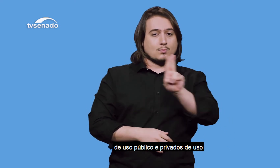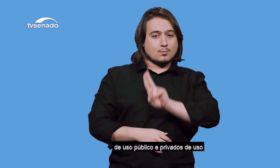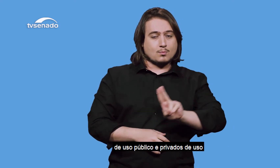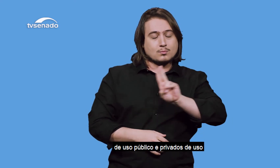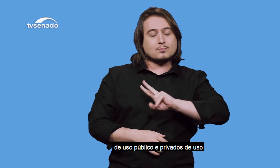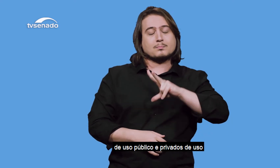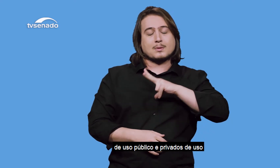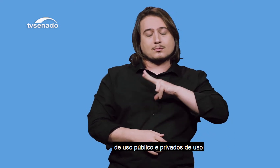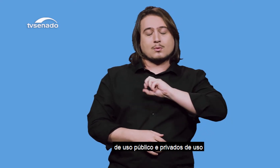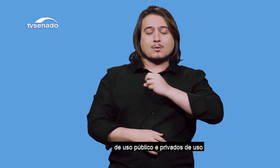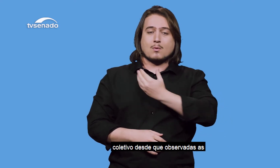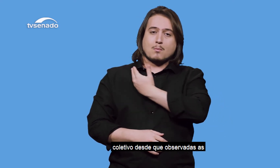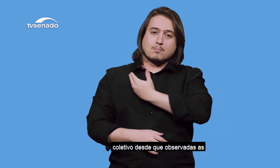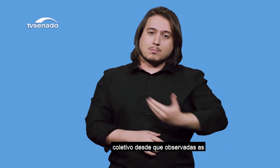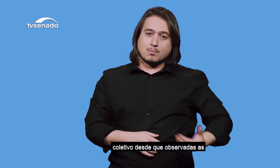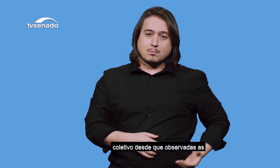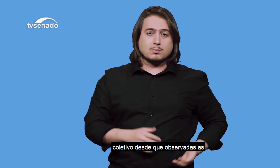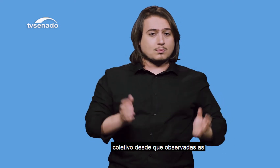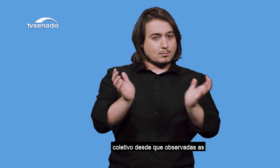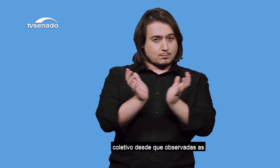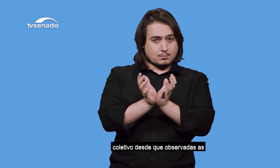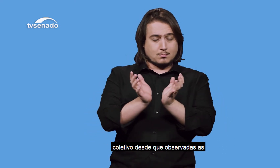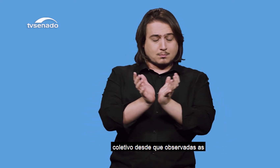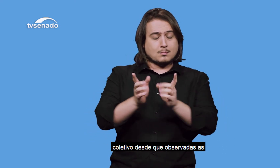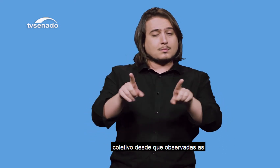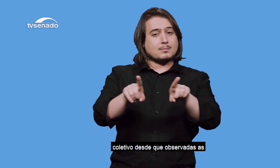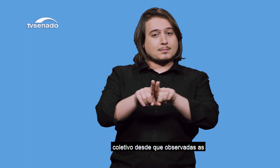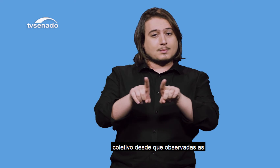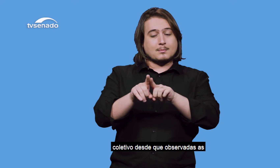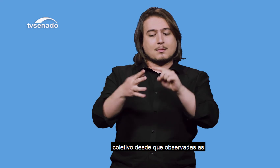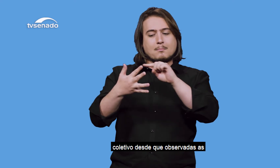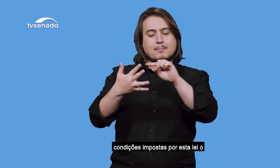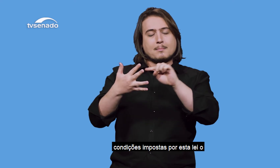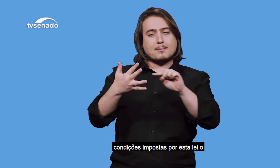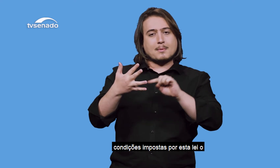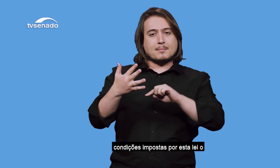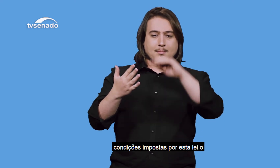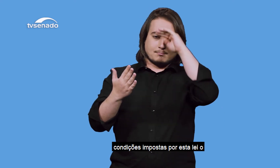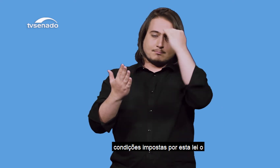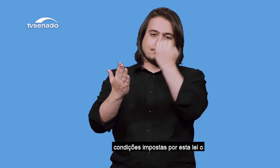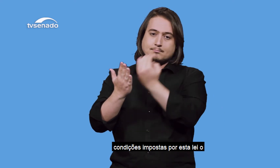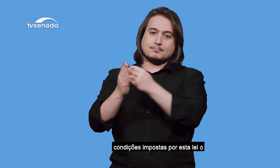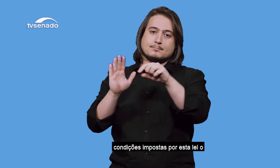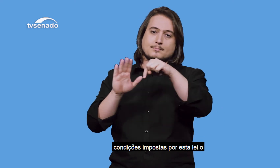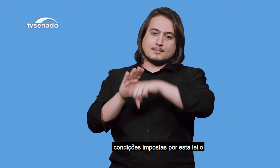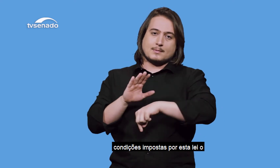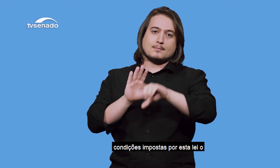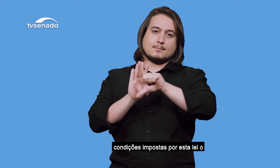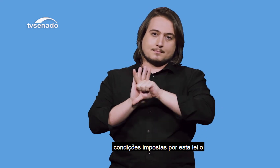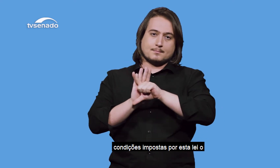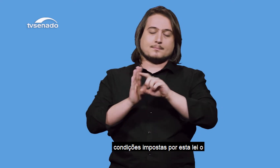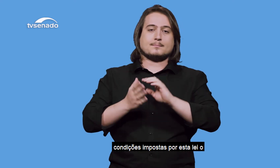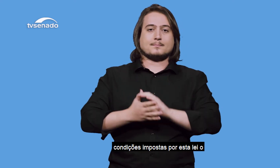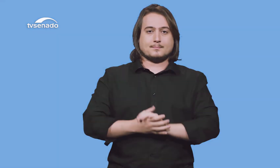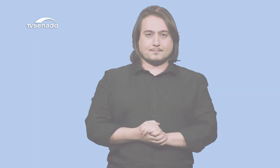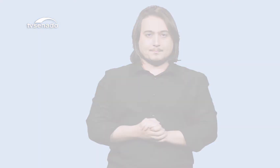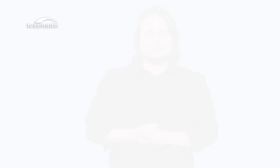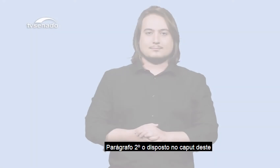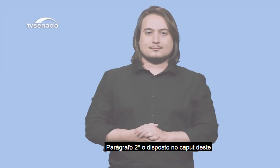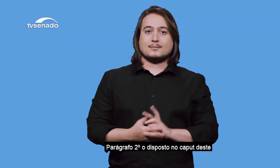e privados de uso coletivo desde que observadas as condições impostas por esta lei